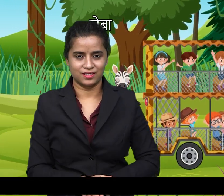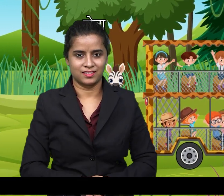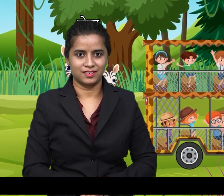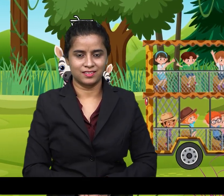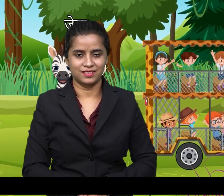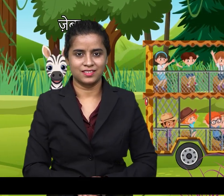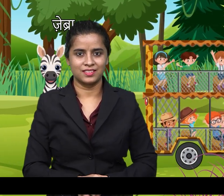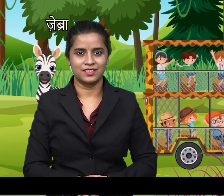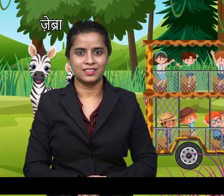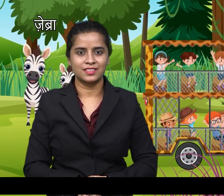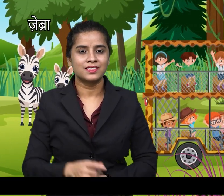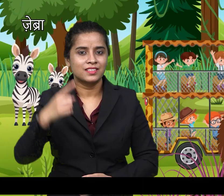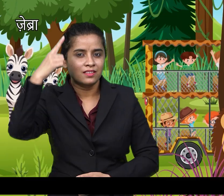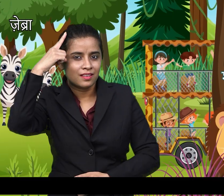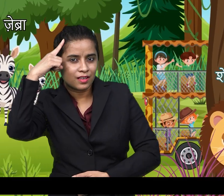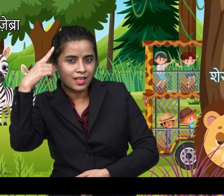बाघ,